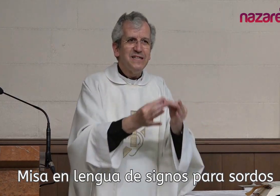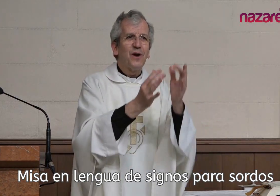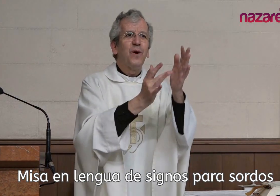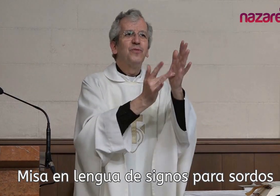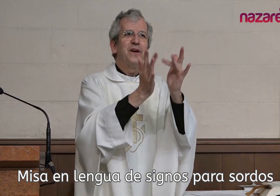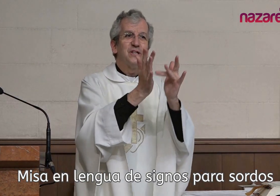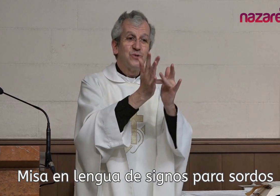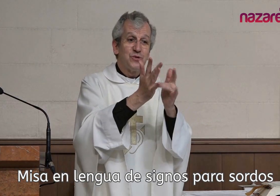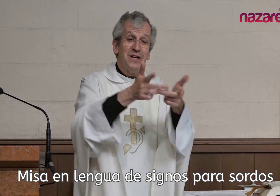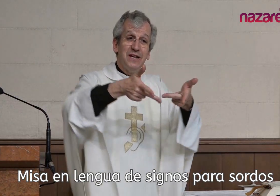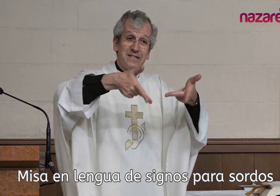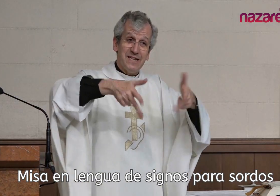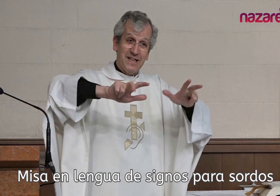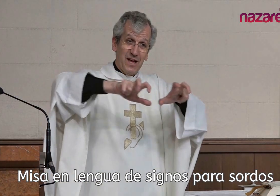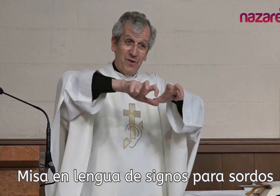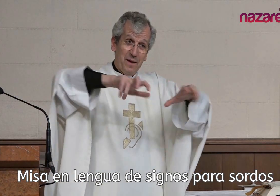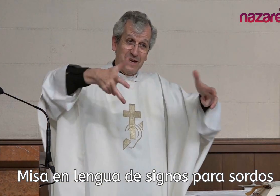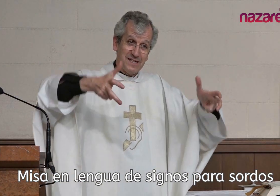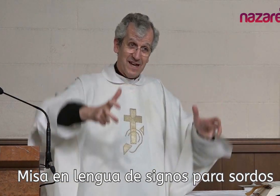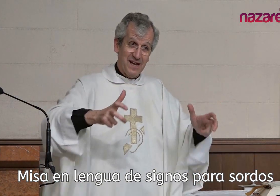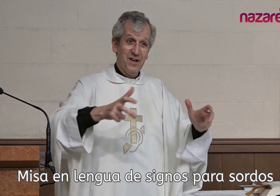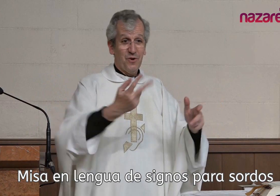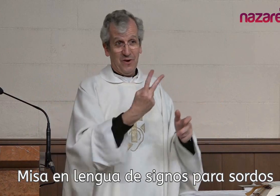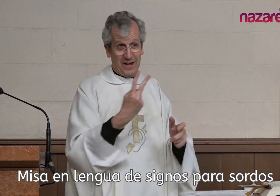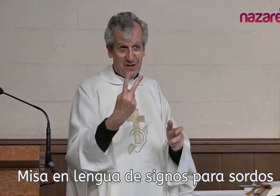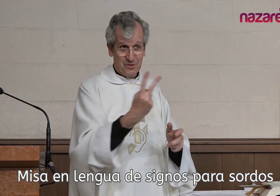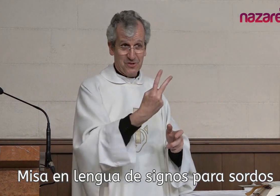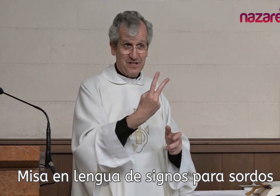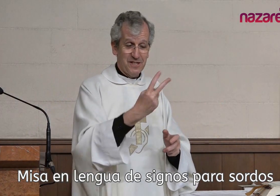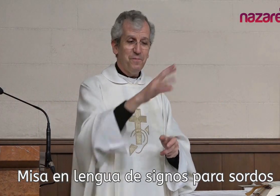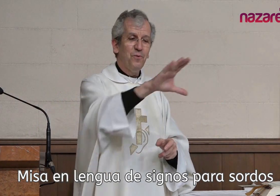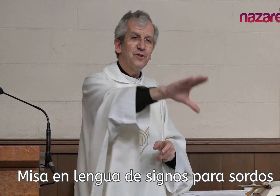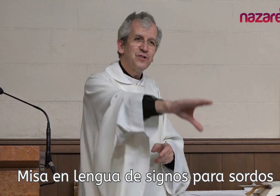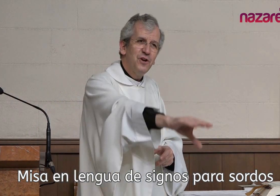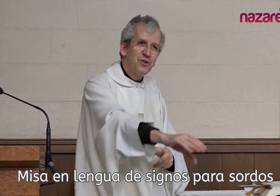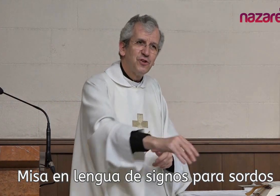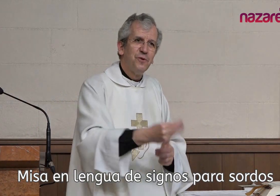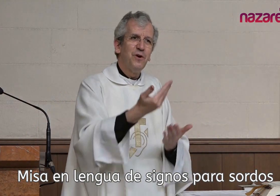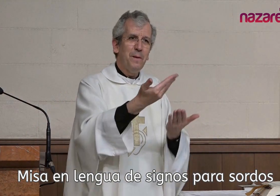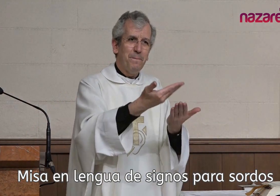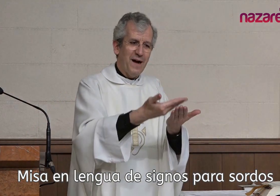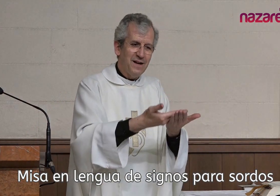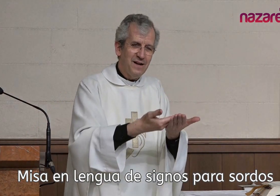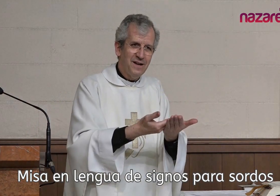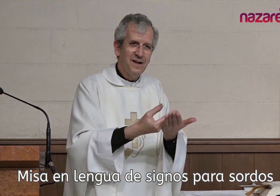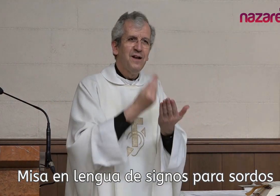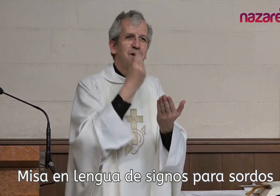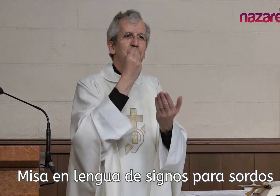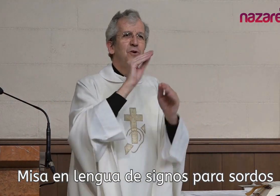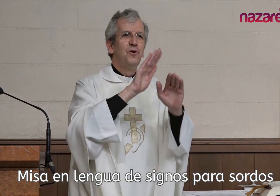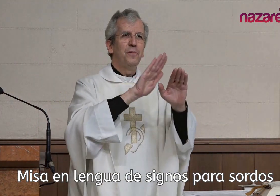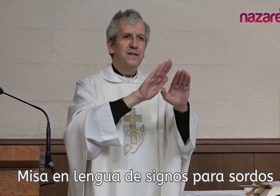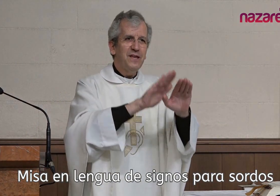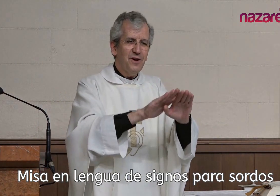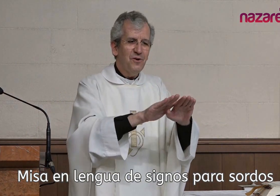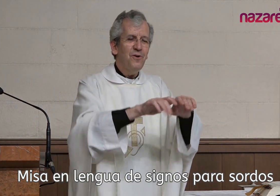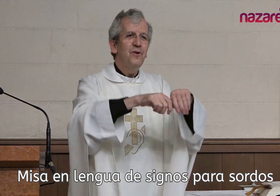Eucaristía. Cuando Jesús, sentado a la mesa con aquellos dos discípulos, tomó el pan, lo bendijo,